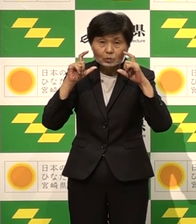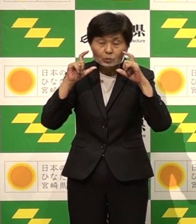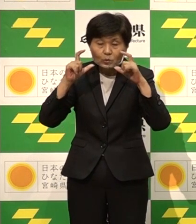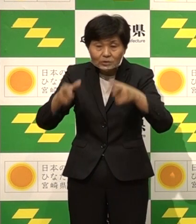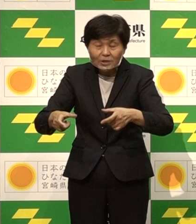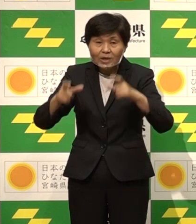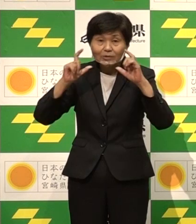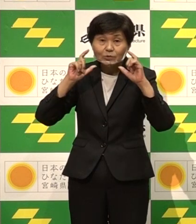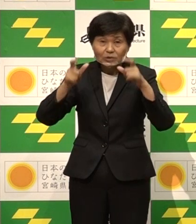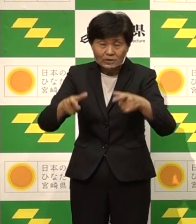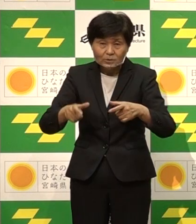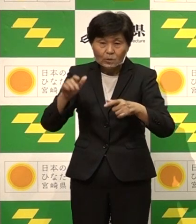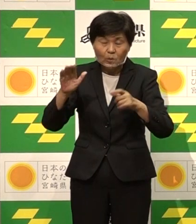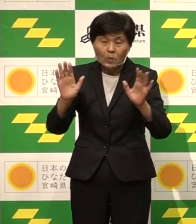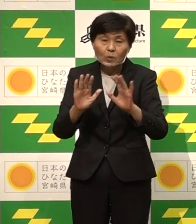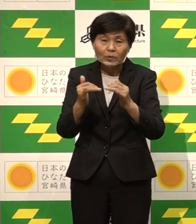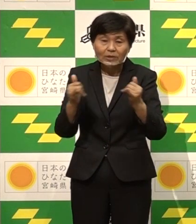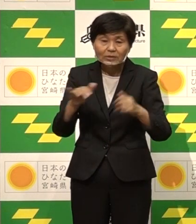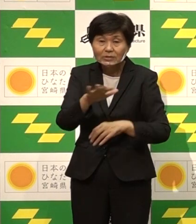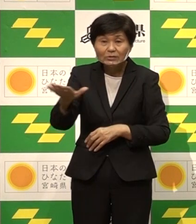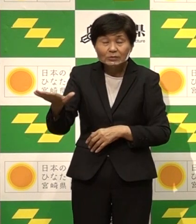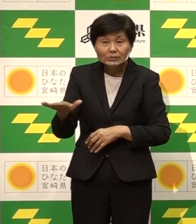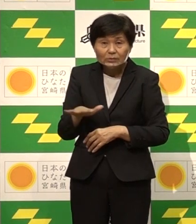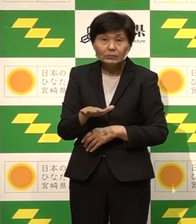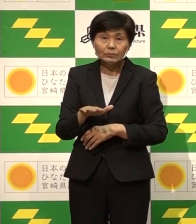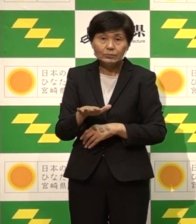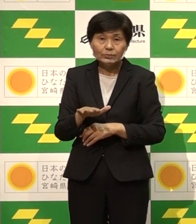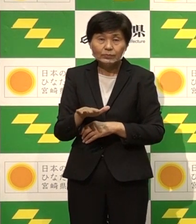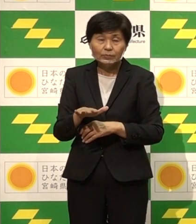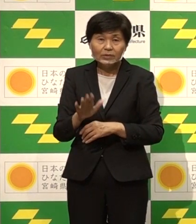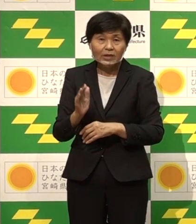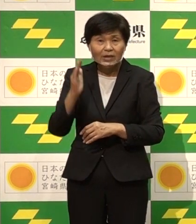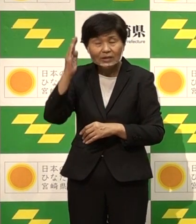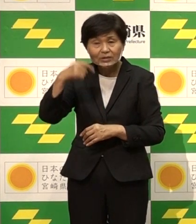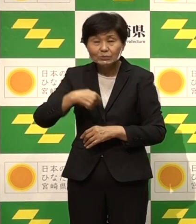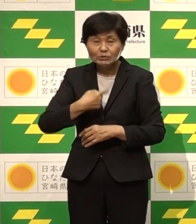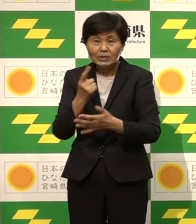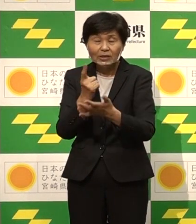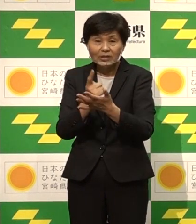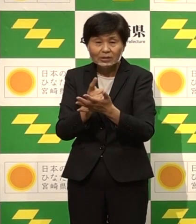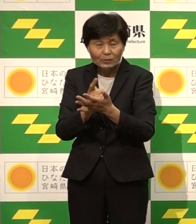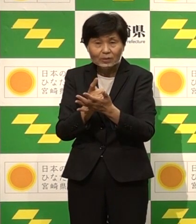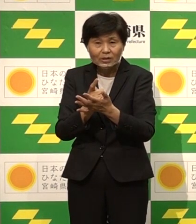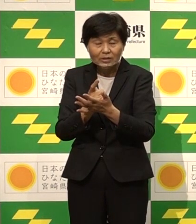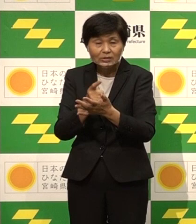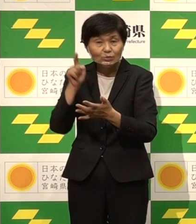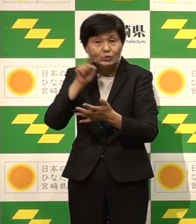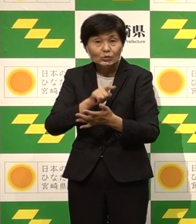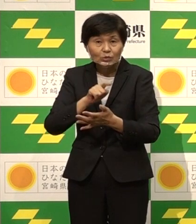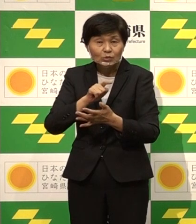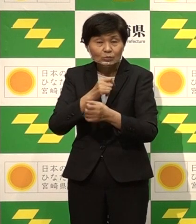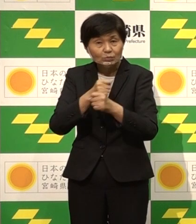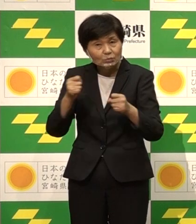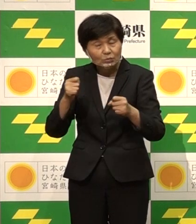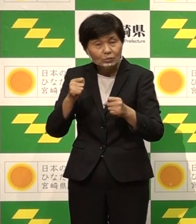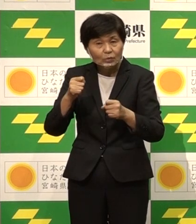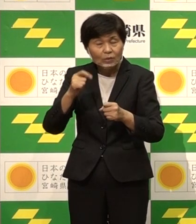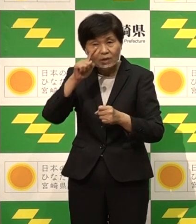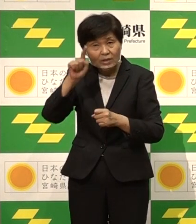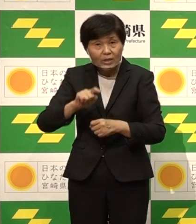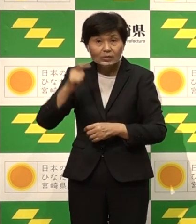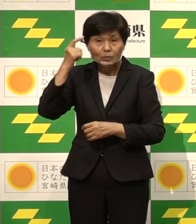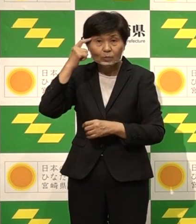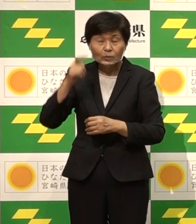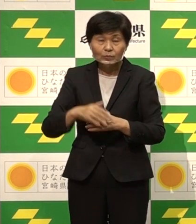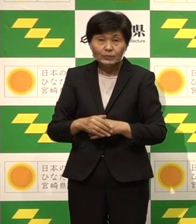け外しとかが、どうしてもそのお子さんたちだとなかなかご自身だけではできないようなところもあったりするかと思うん